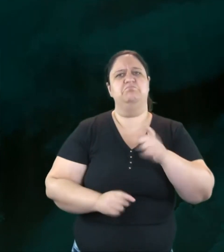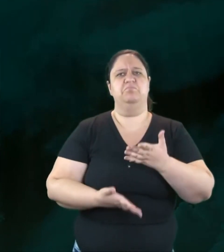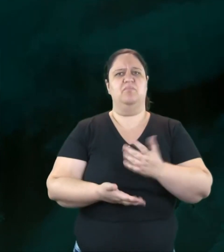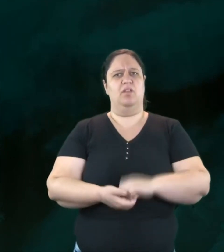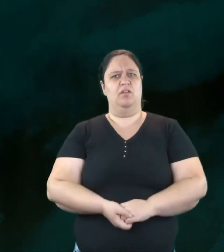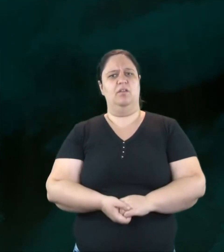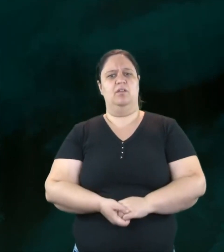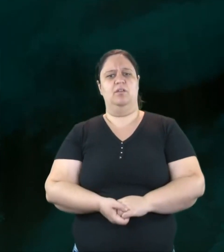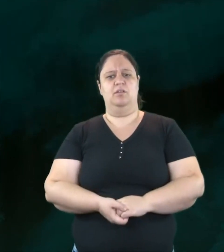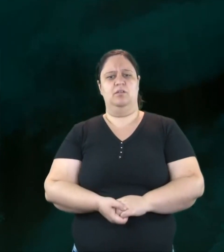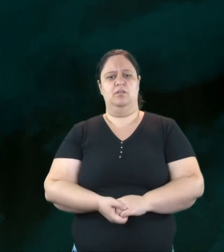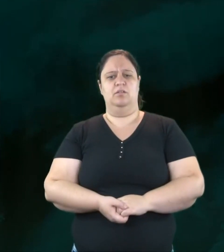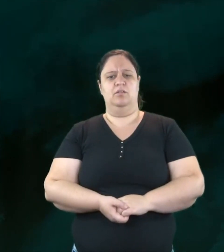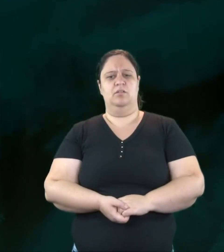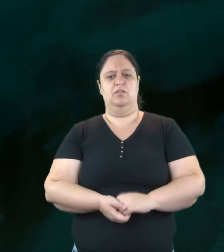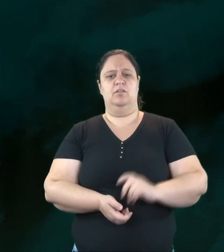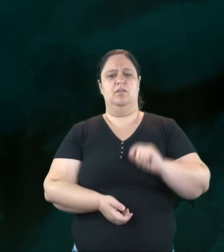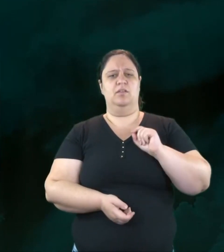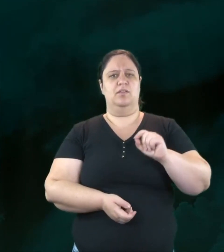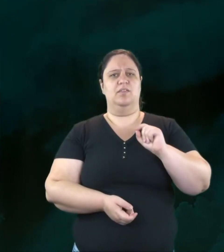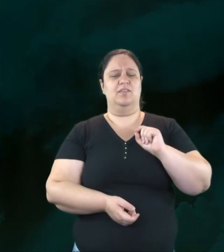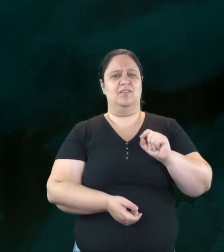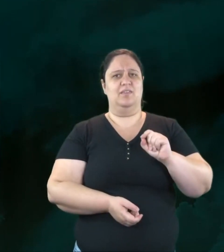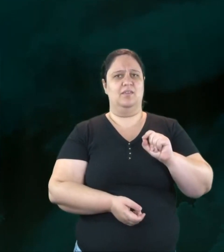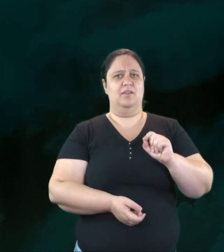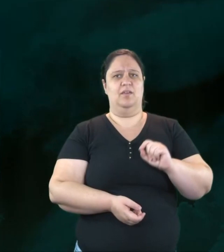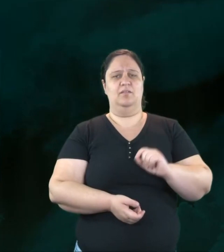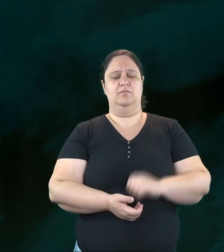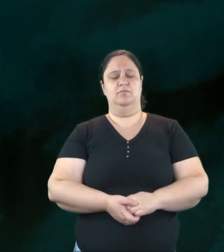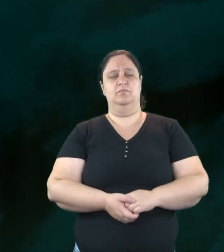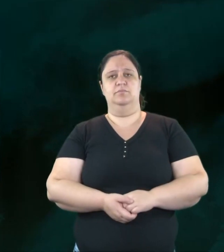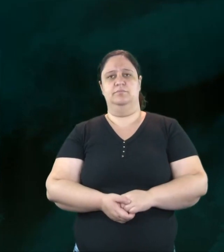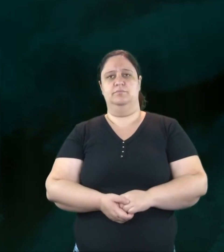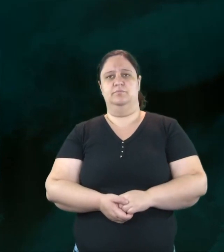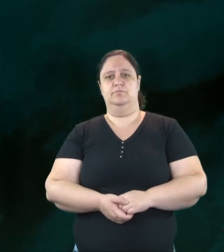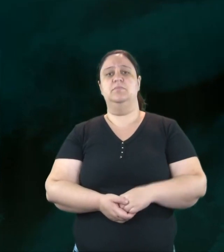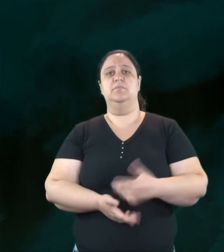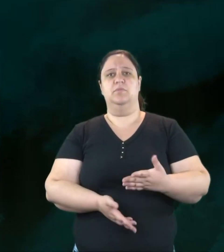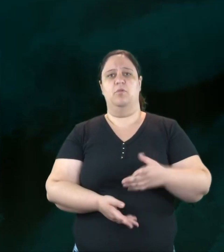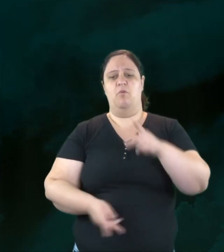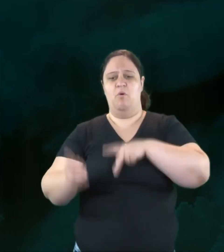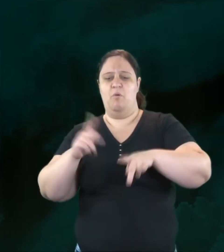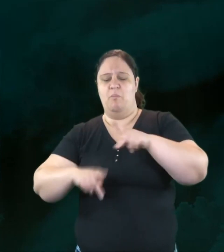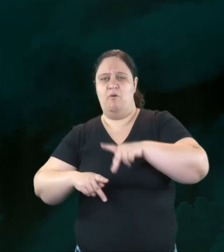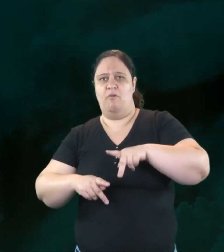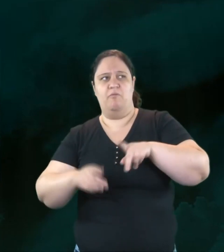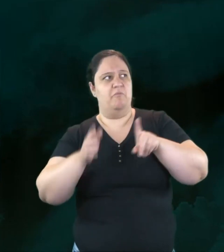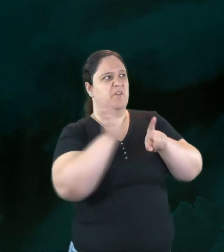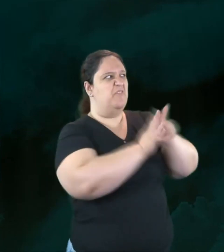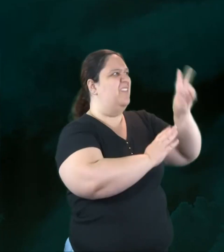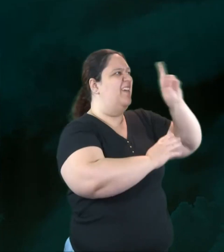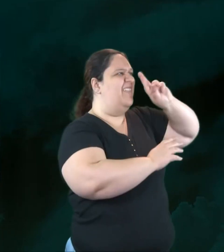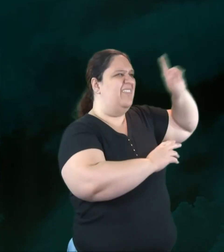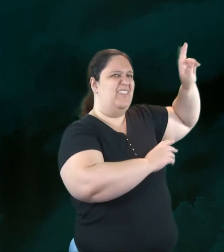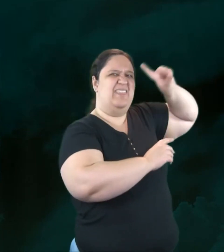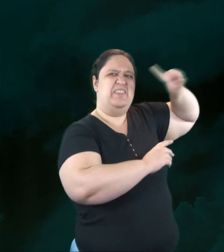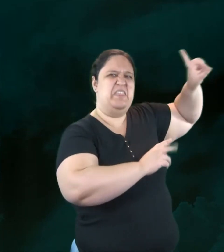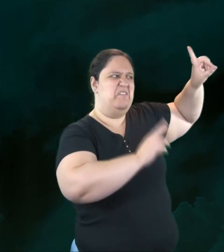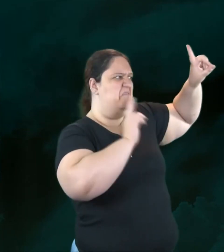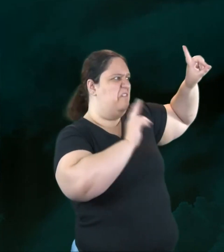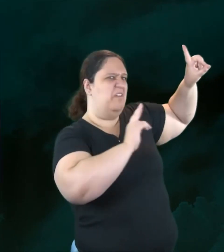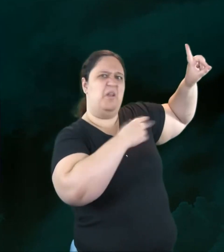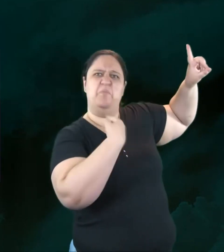quem jamais resistiu à sua vontade? Quer dizer, os povos vão dizer, o que Deus está se queixando?